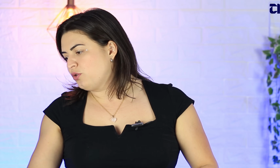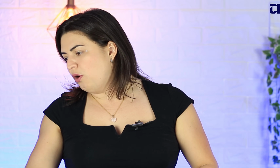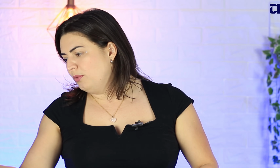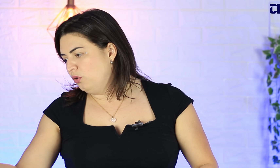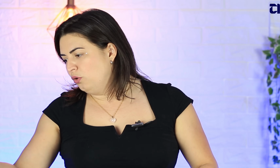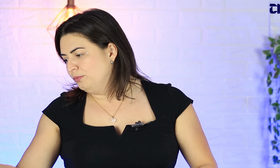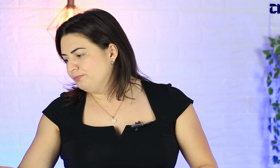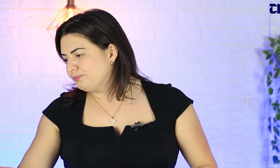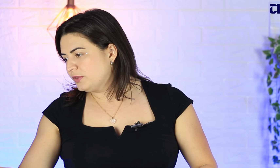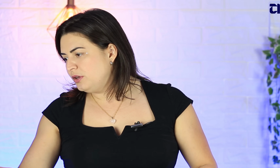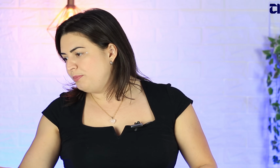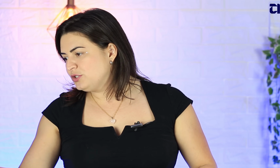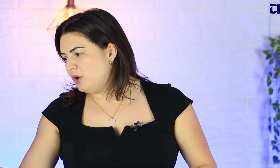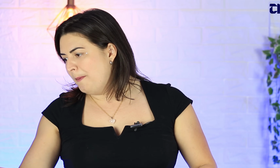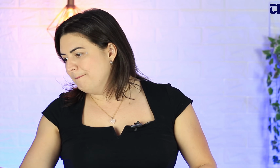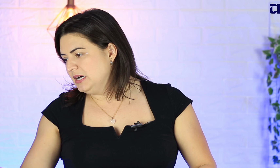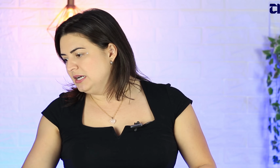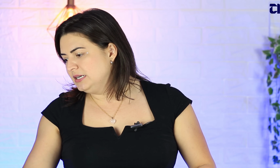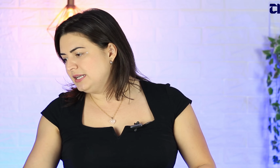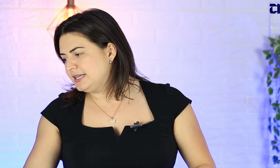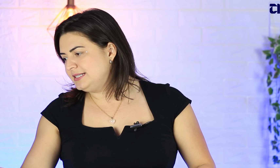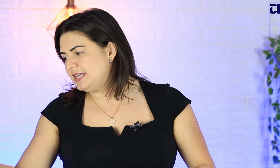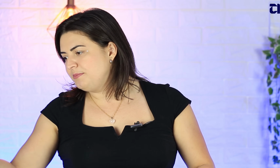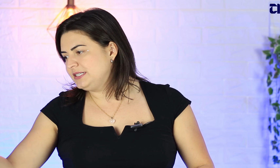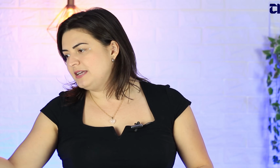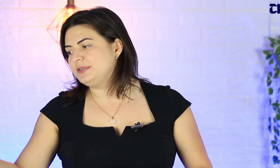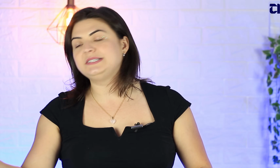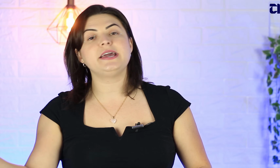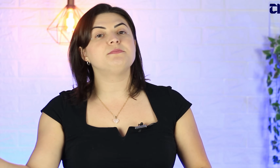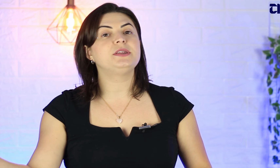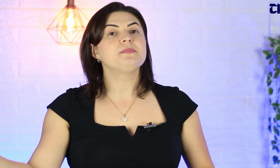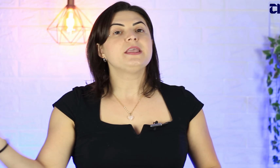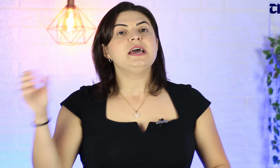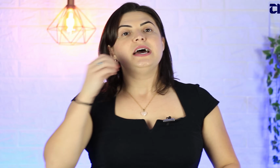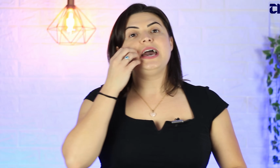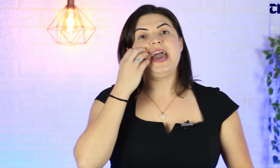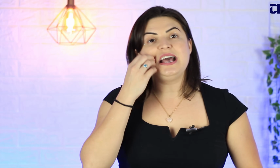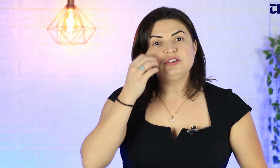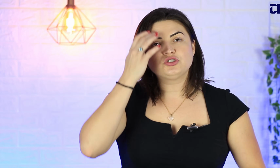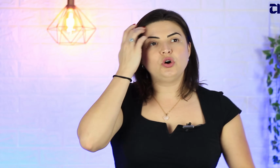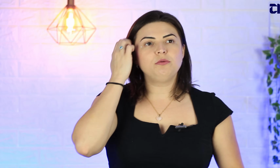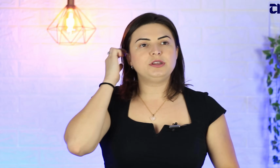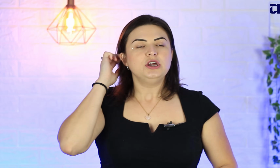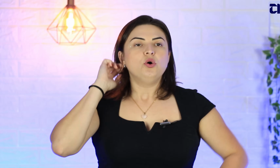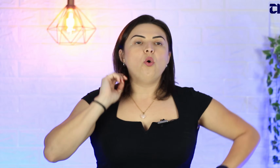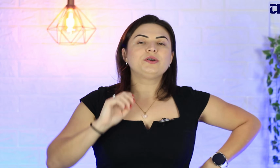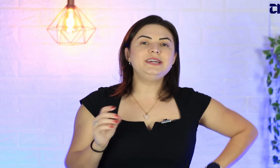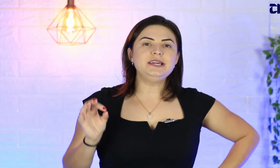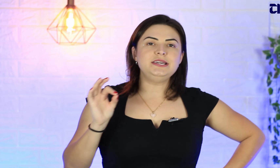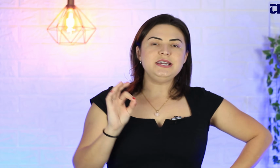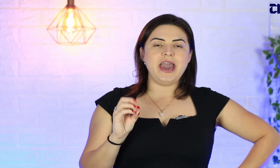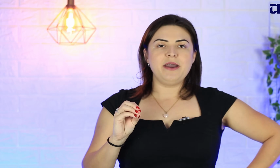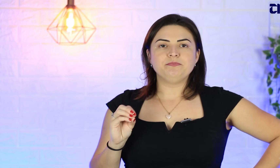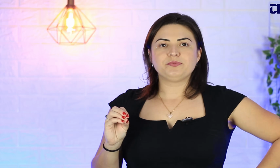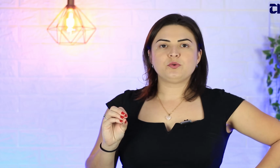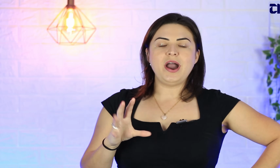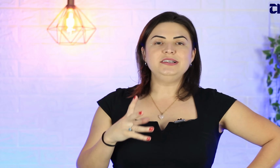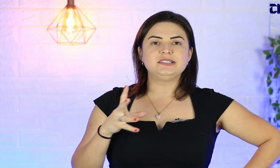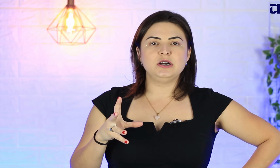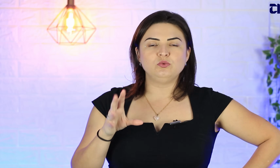comum que o pessoal manda aqui sempre, sempre, sempre, é sobre o que que é, quais são